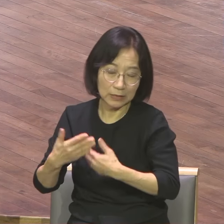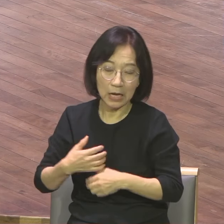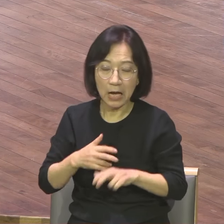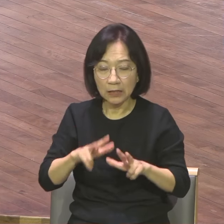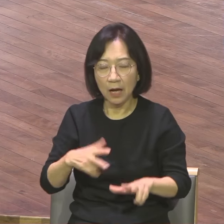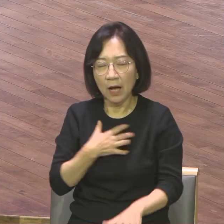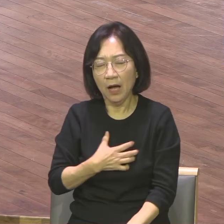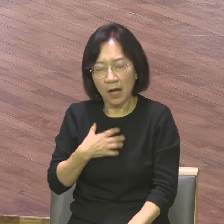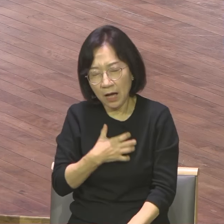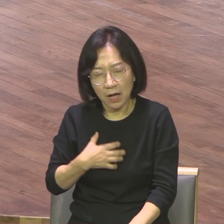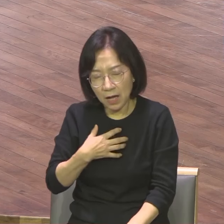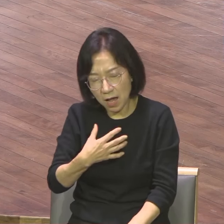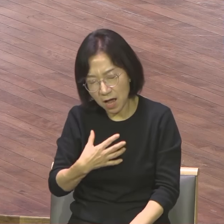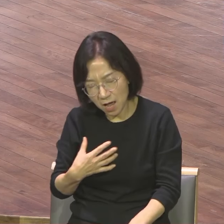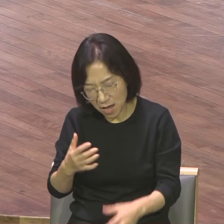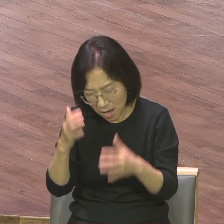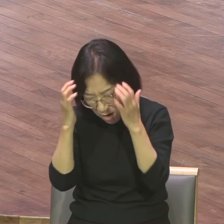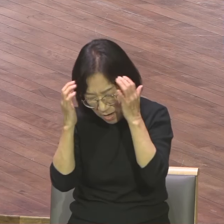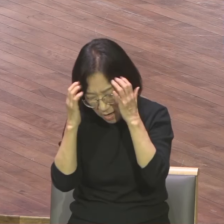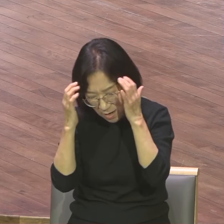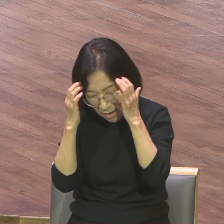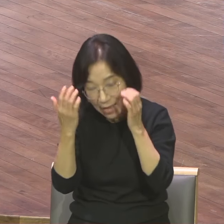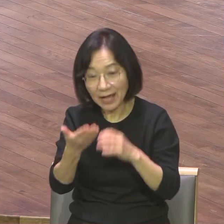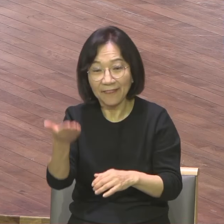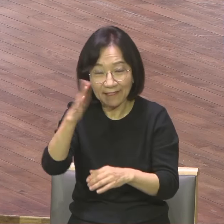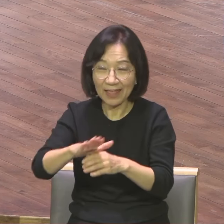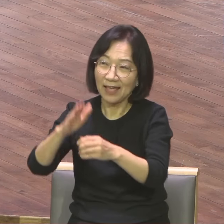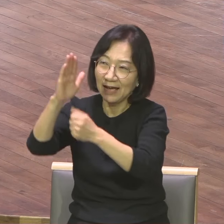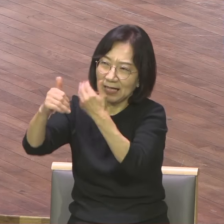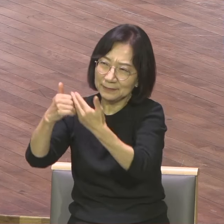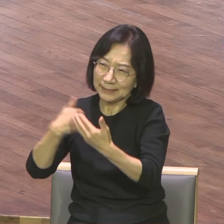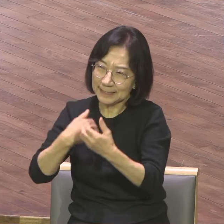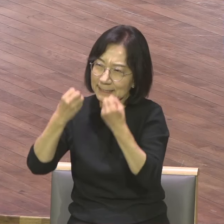회복시켜 주시고 하나님이 새롭게 해주신다. 지금 기다리고 계신다.